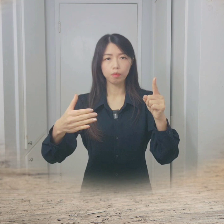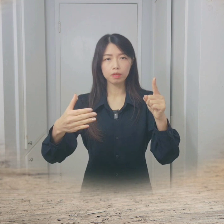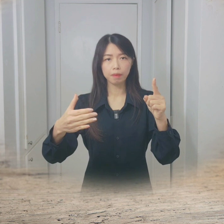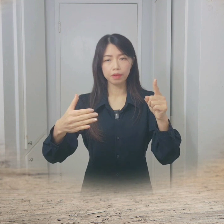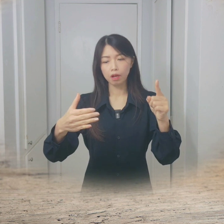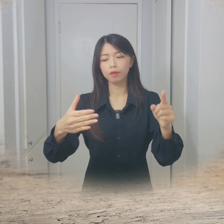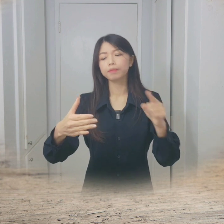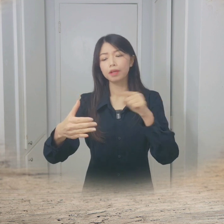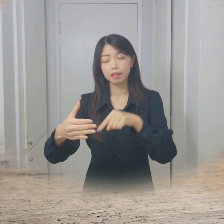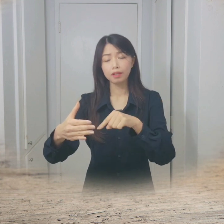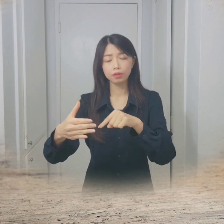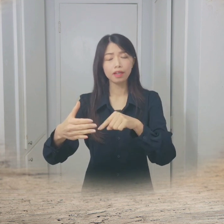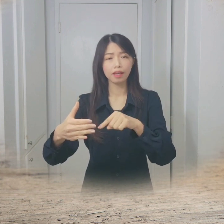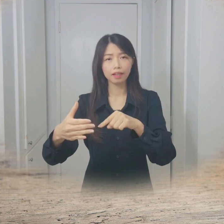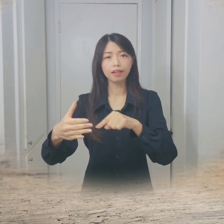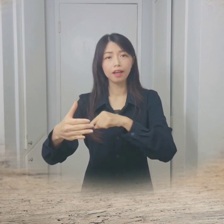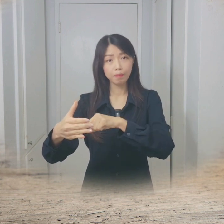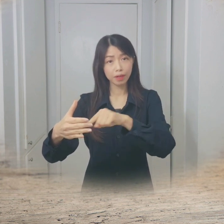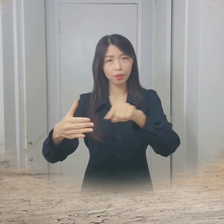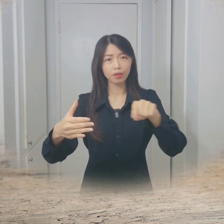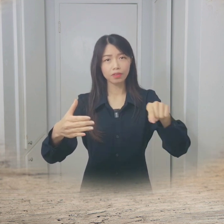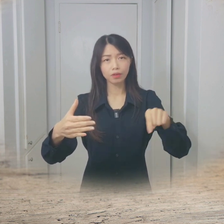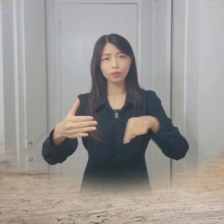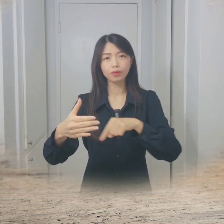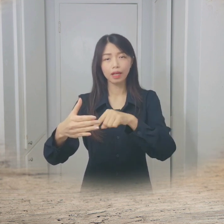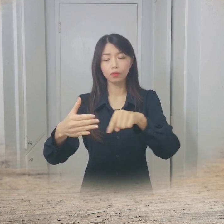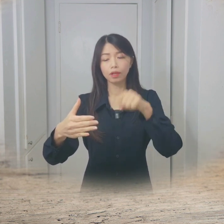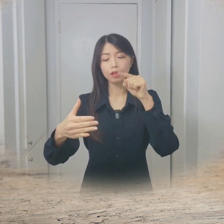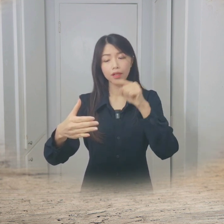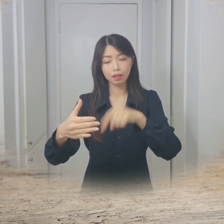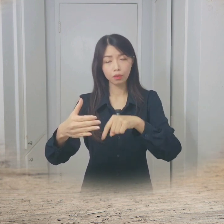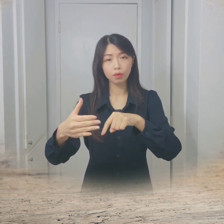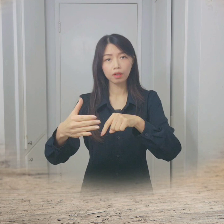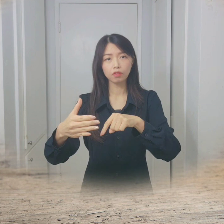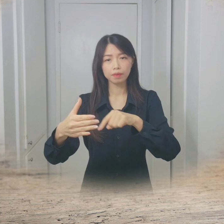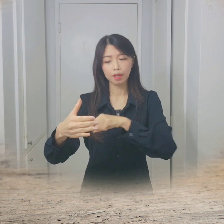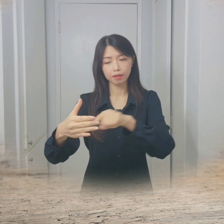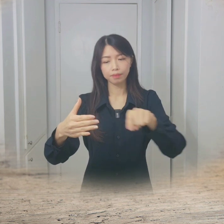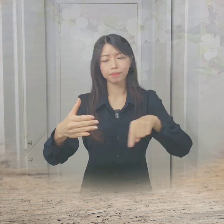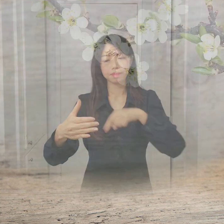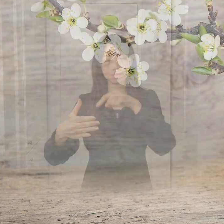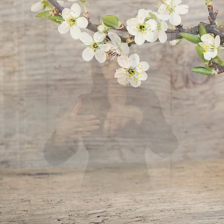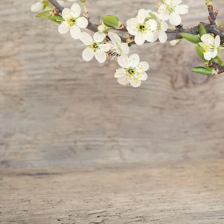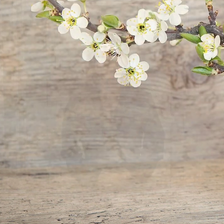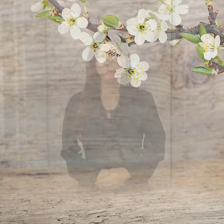손은 겉지만 펴서 이 울타리 안을 한 바퀴 돌려주시고 가운데를 콕 찍어주시면 돼요.